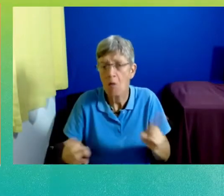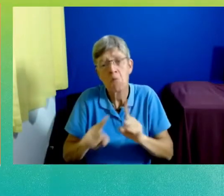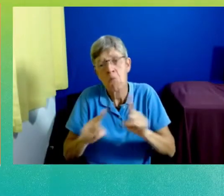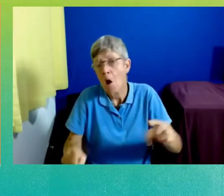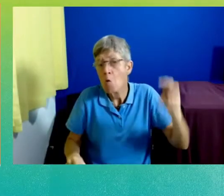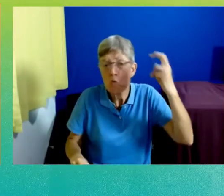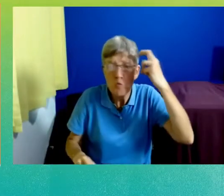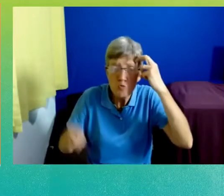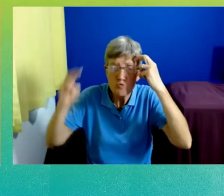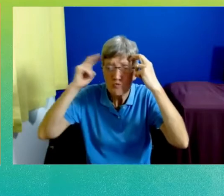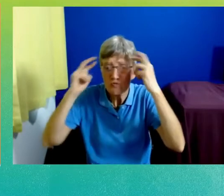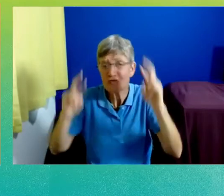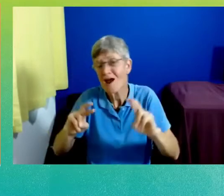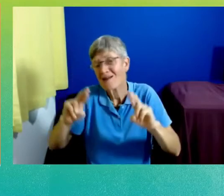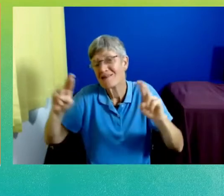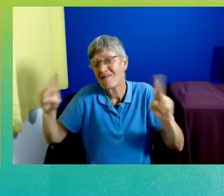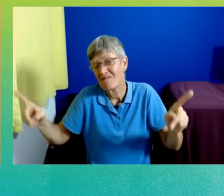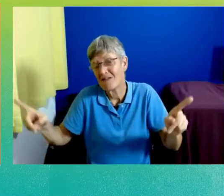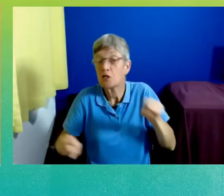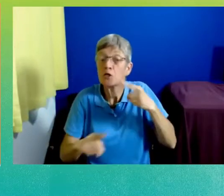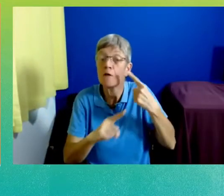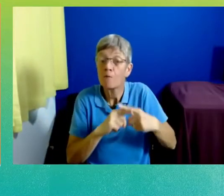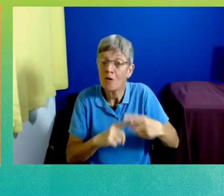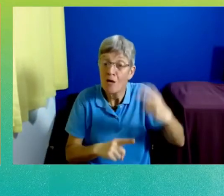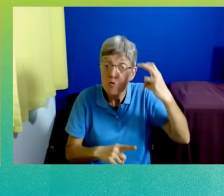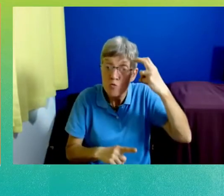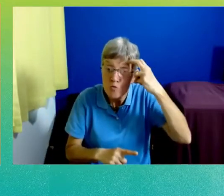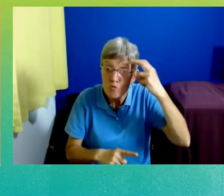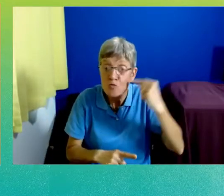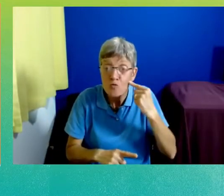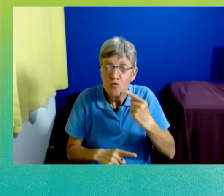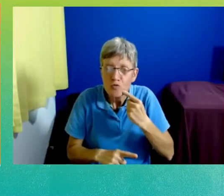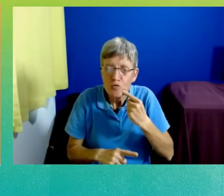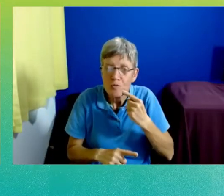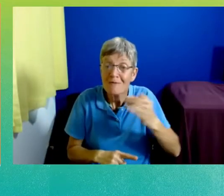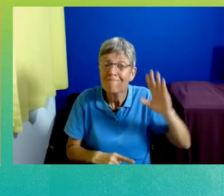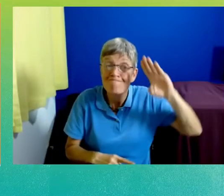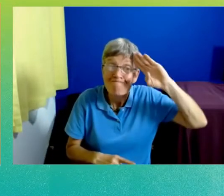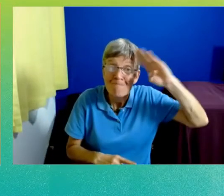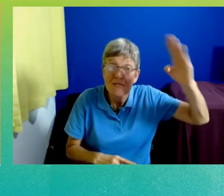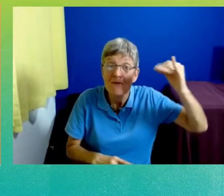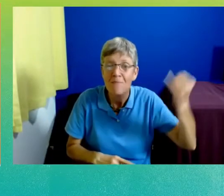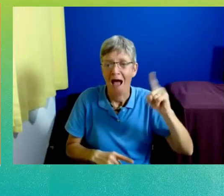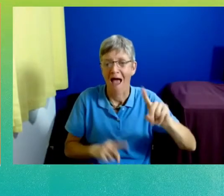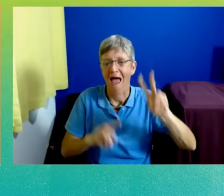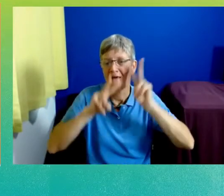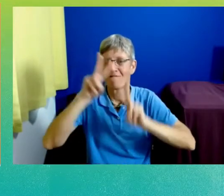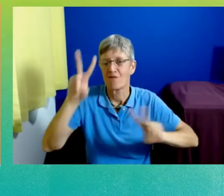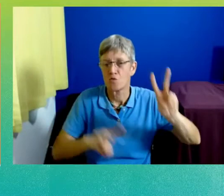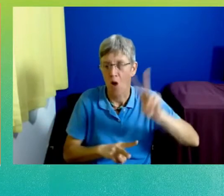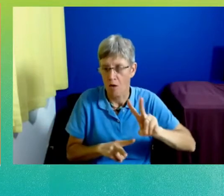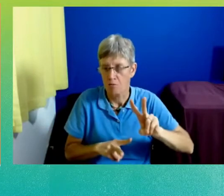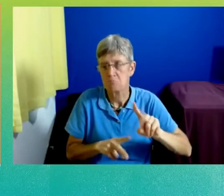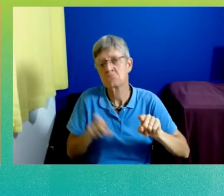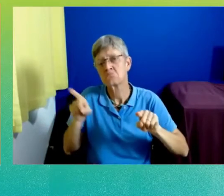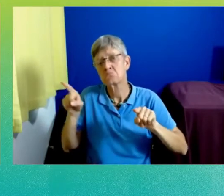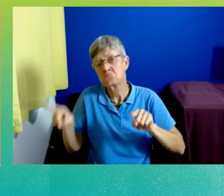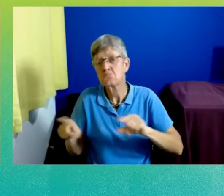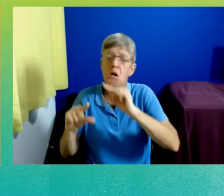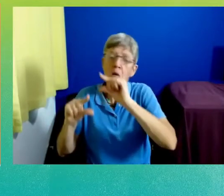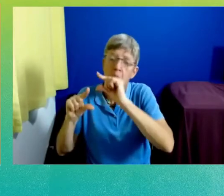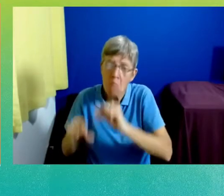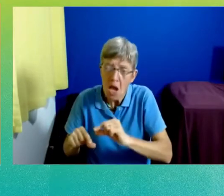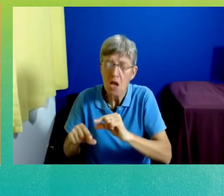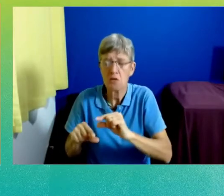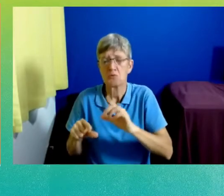como dentro da literatura surda também tem essa finalização. Mas na cultura surda é muito importante